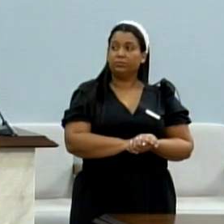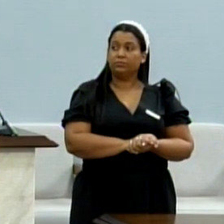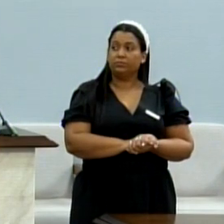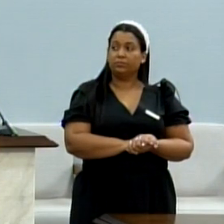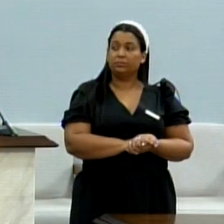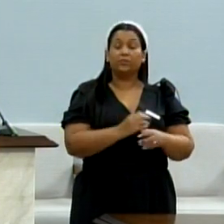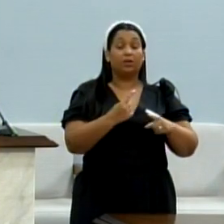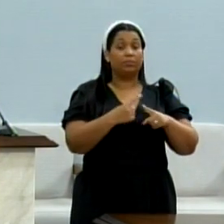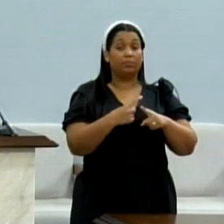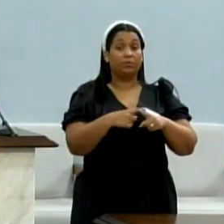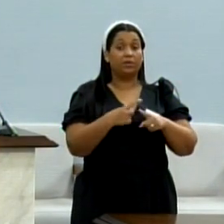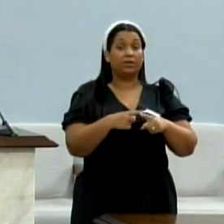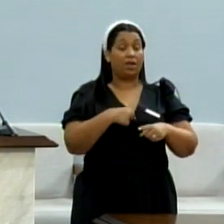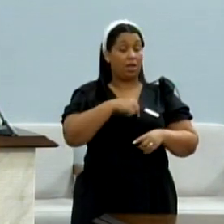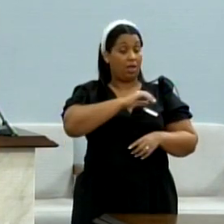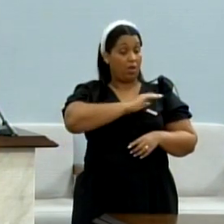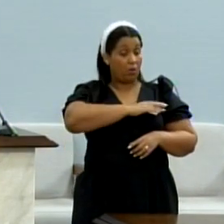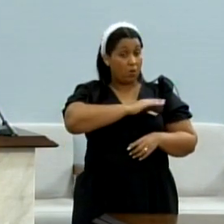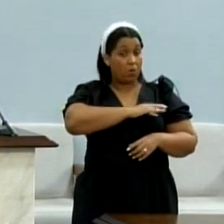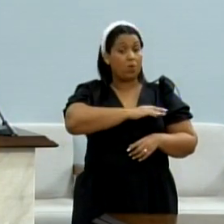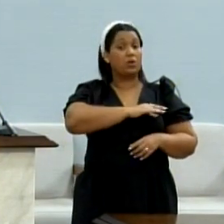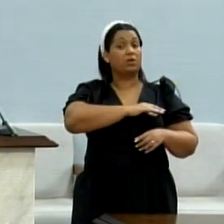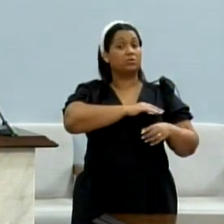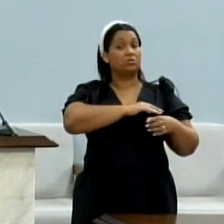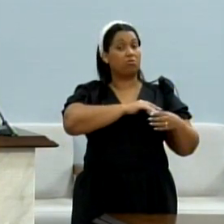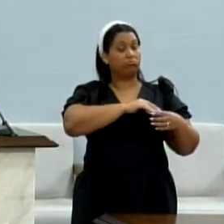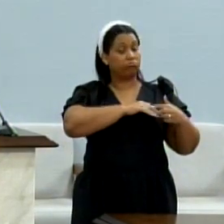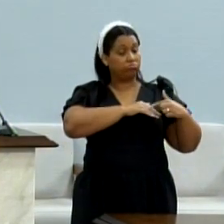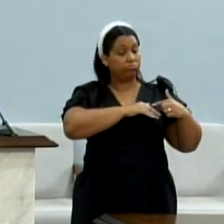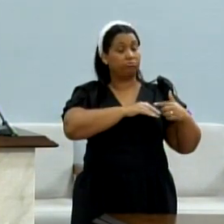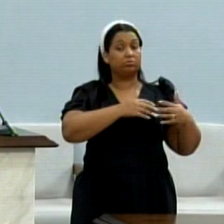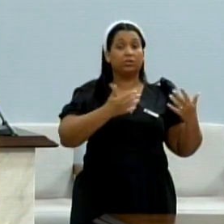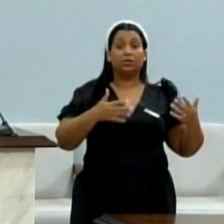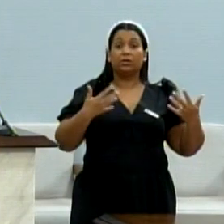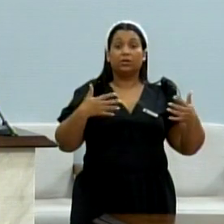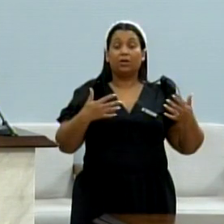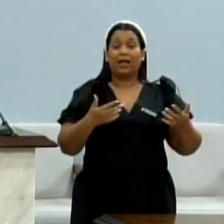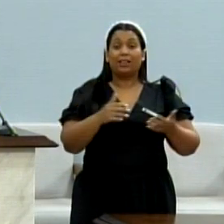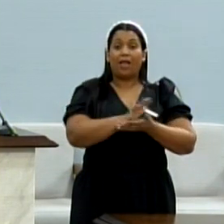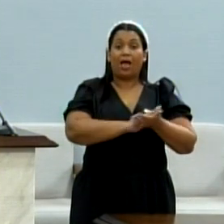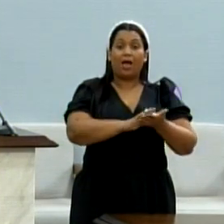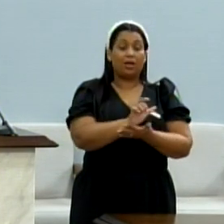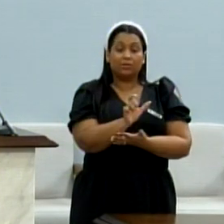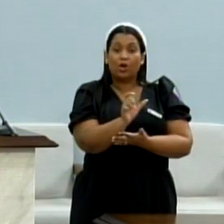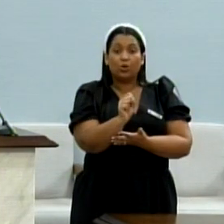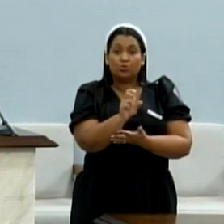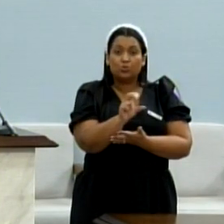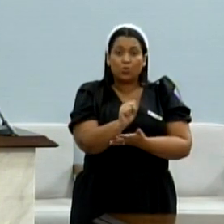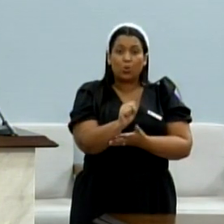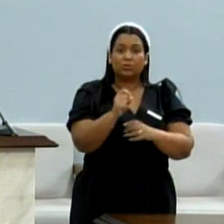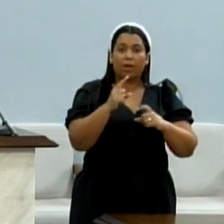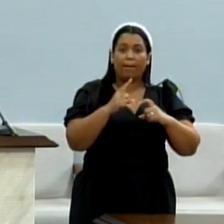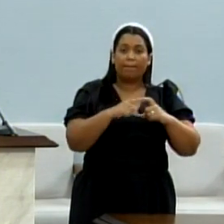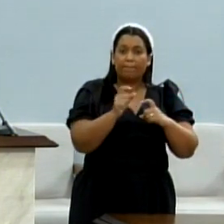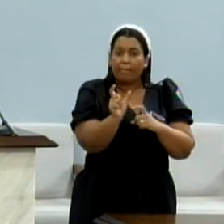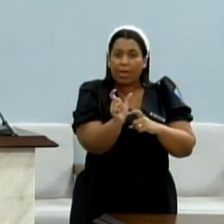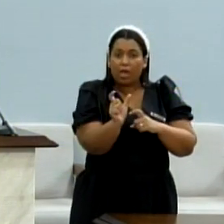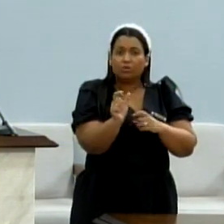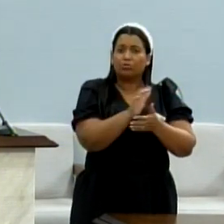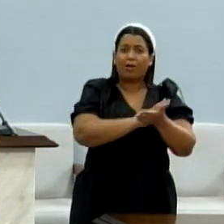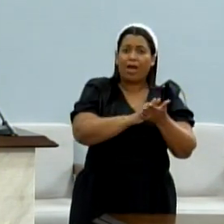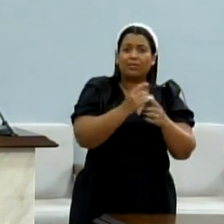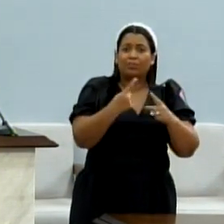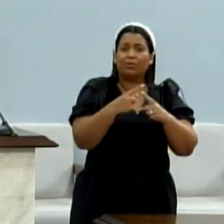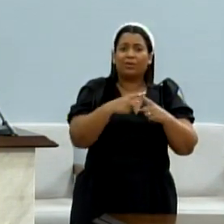porque ele tinha uma condição cardíaca também bem complicada, e eu fiquei sem cartão, ele ficou sem cartão SUS, sem convênio médico, porque não tinha